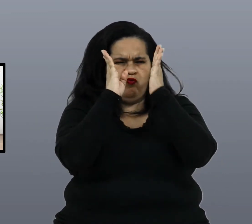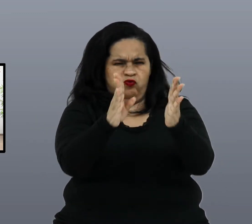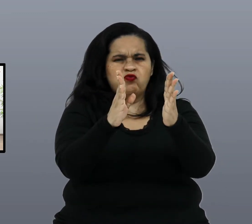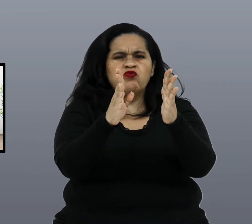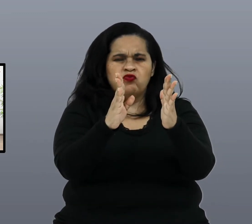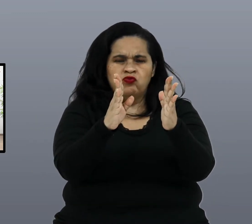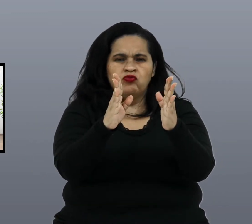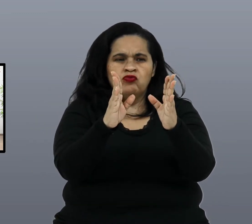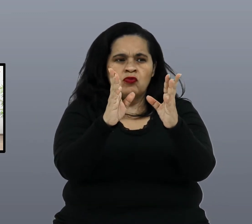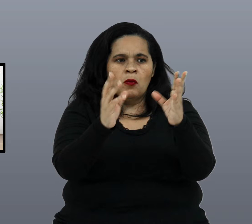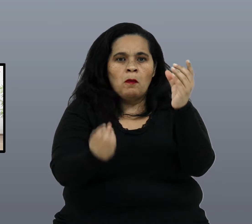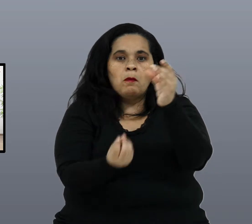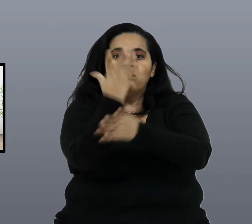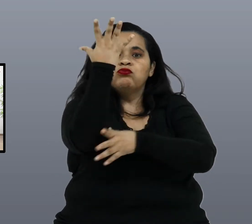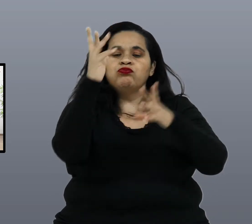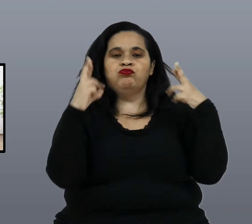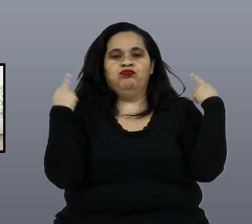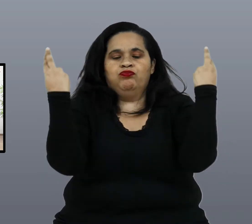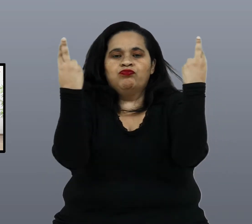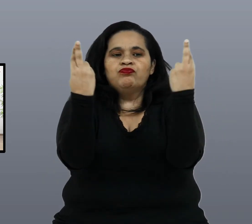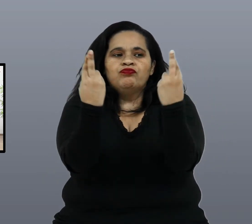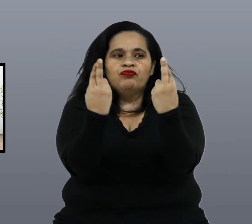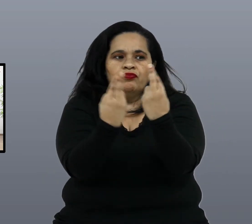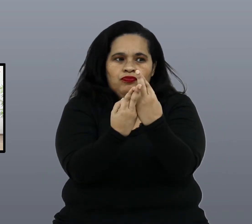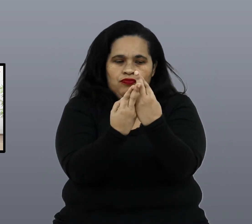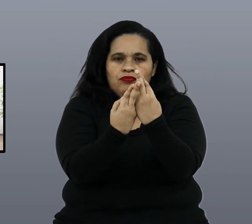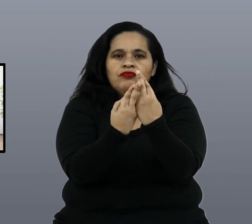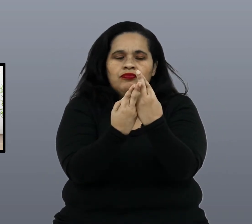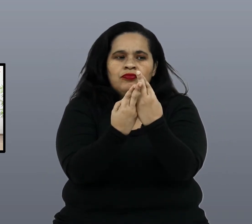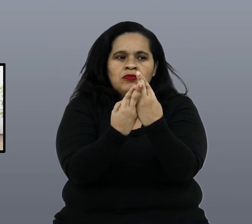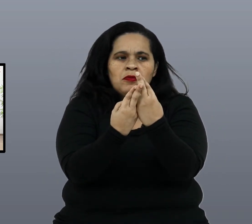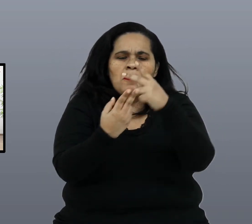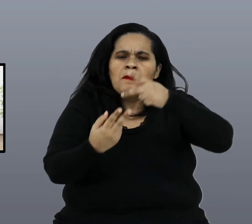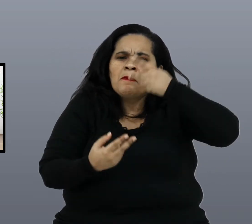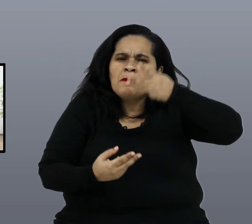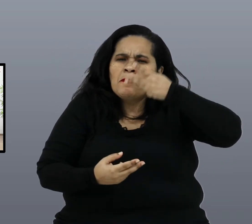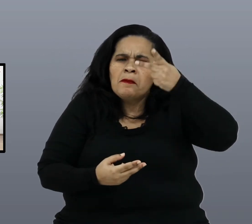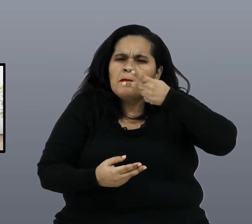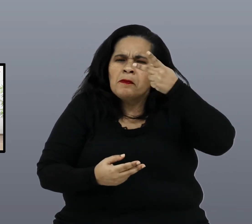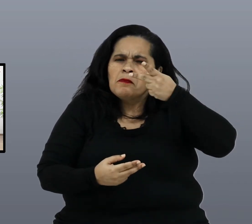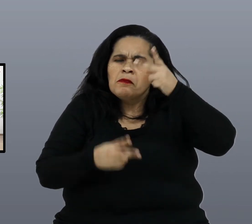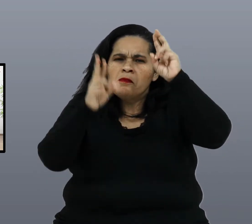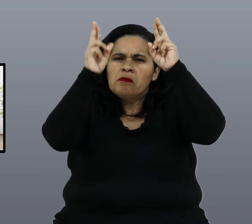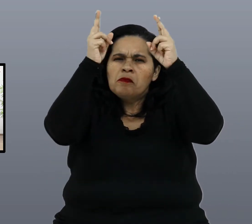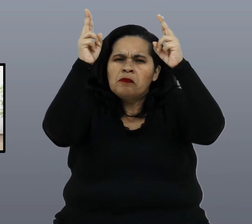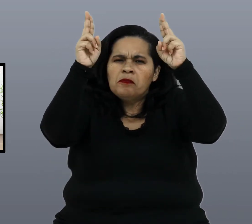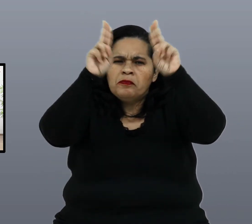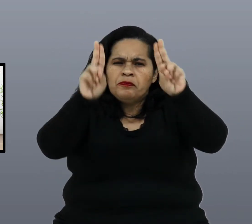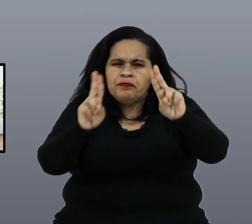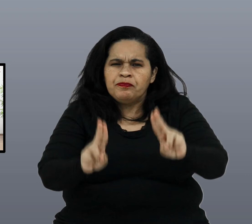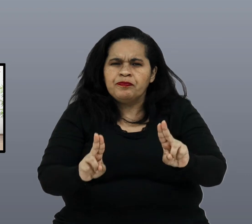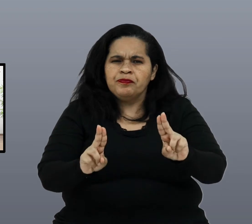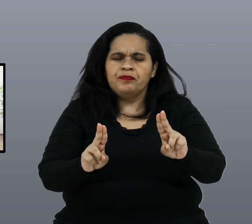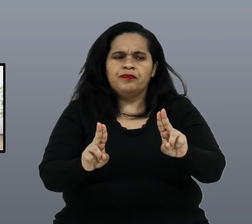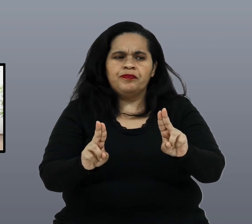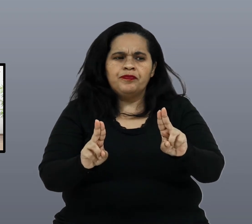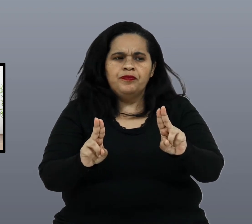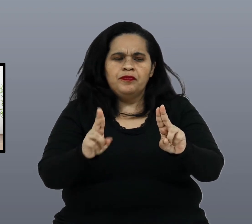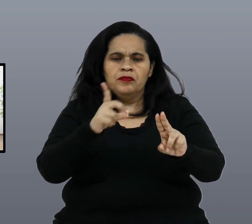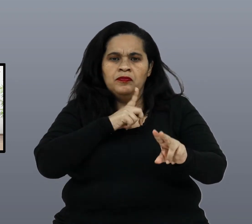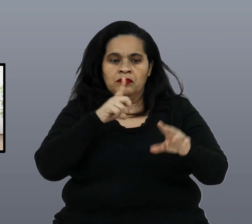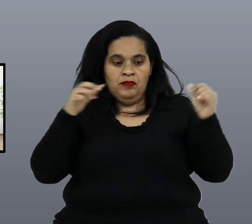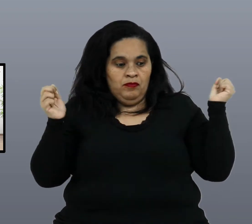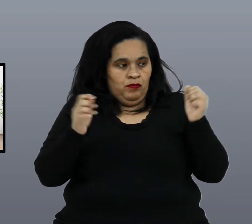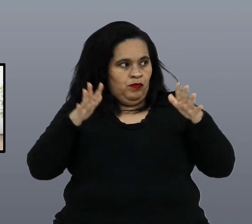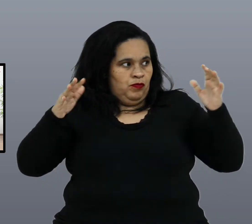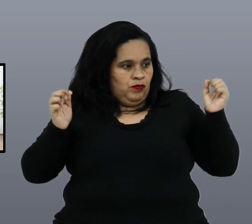dos reinos e também a destruição deles. E quando a gente fala em Nabucodonosor, que é arrancado-lhe as asas e ele vai lá, ele